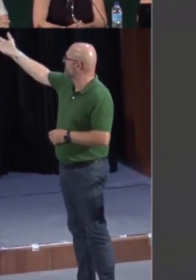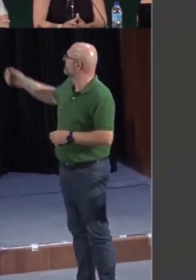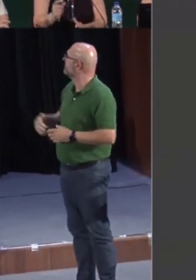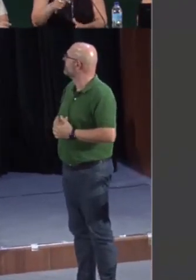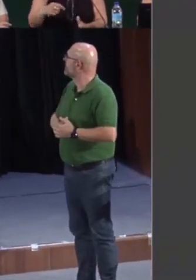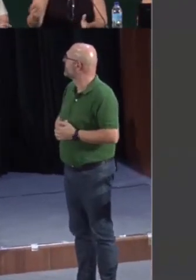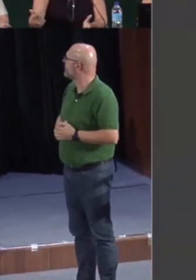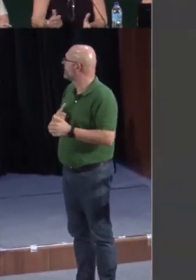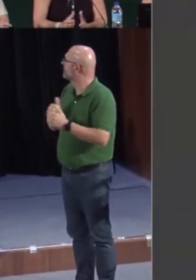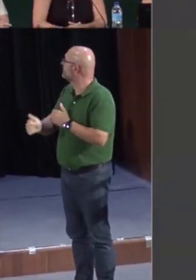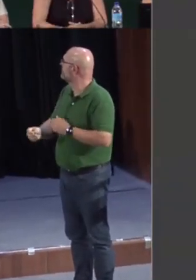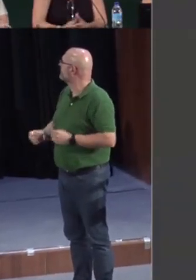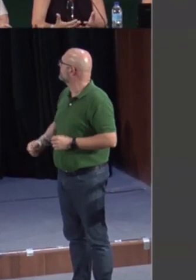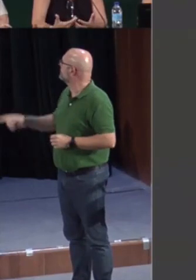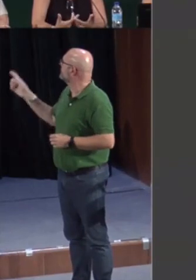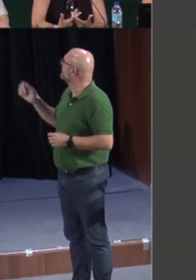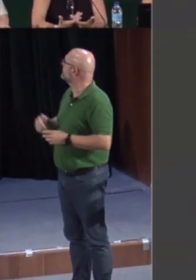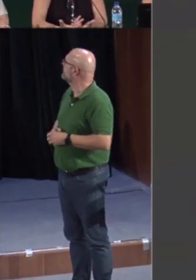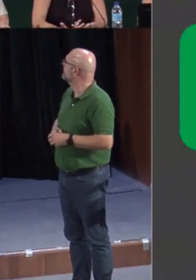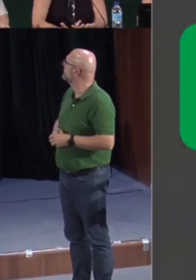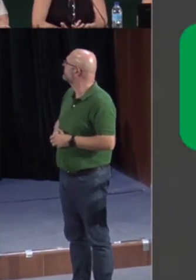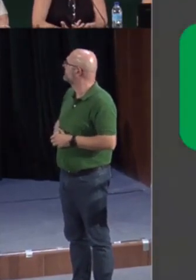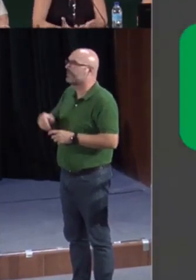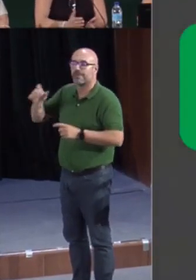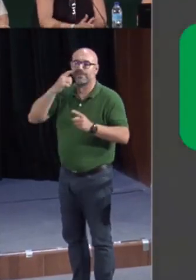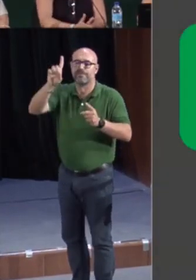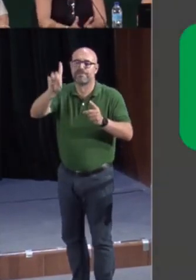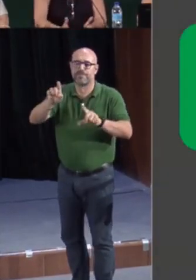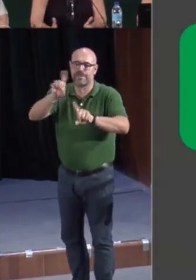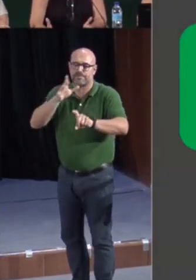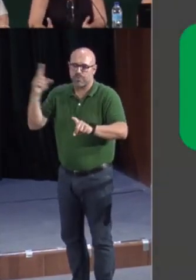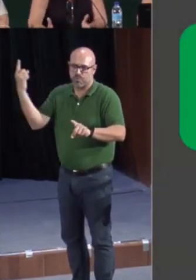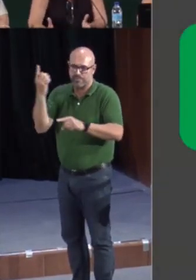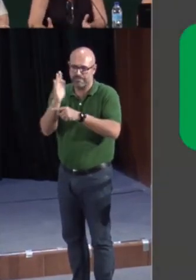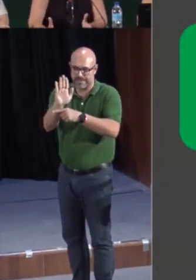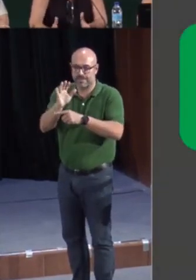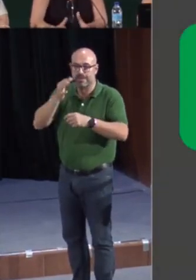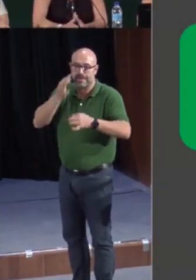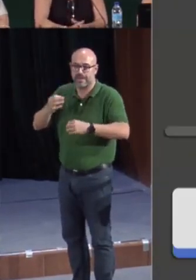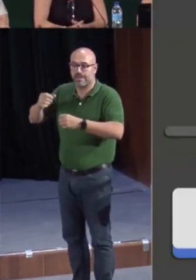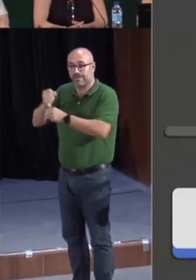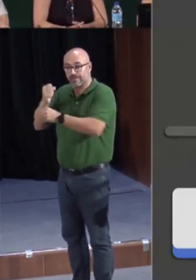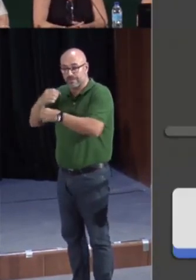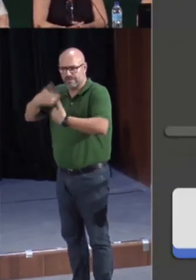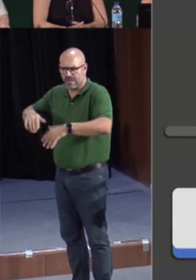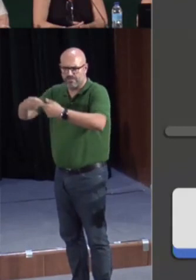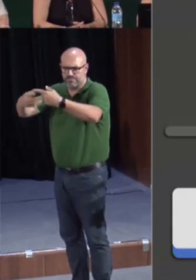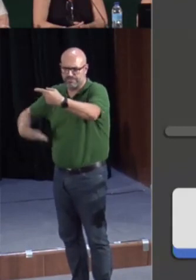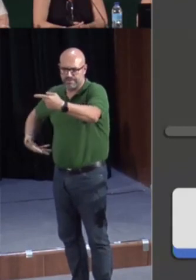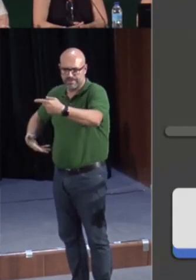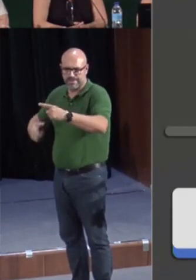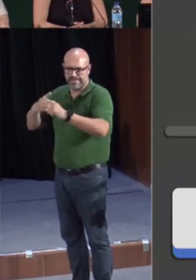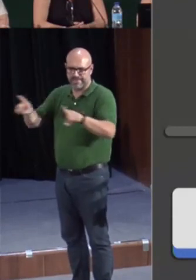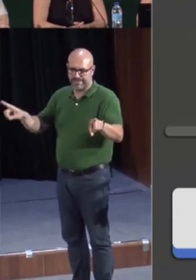marcar cuál de las opciones es la correcta. Por tanto, aquí no aparece la lengua española. Todo se haría a través de la misma lengua.